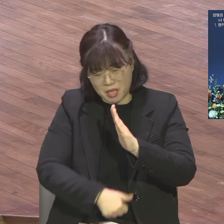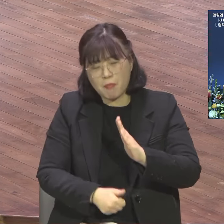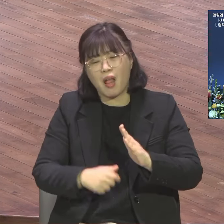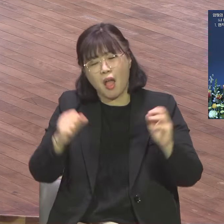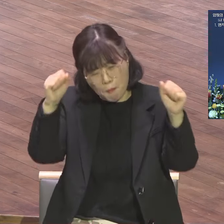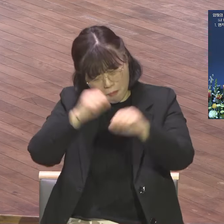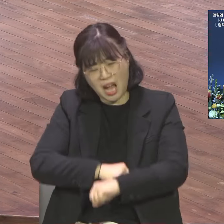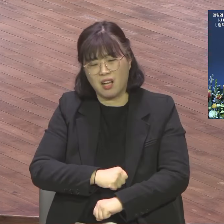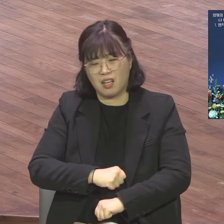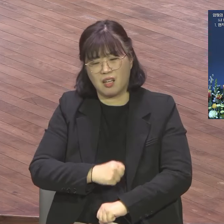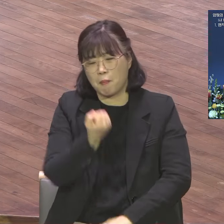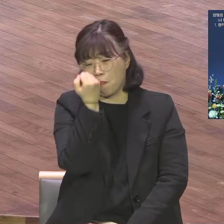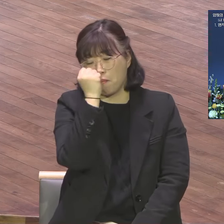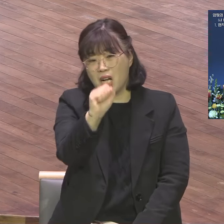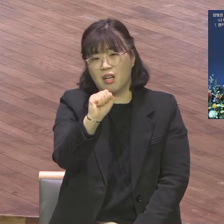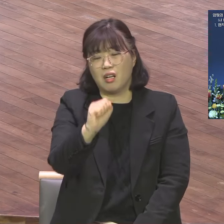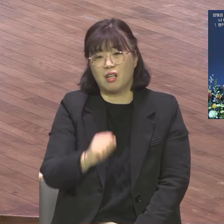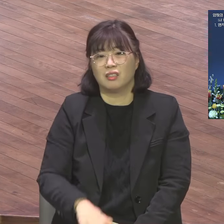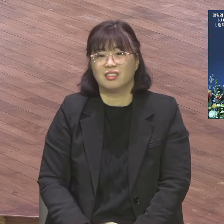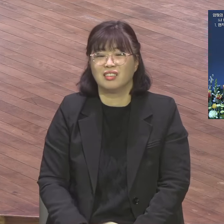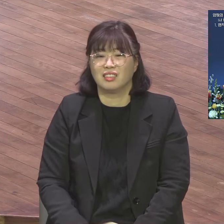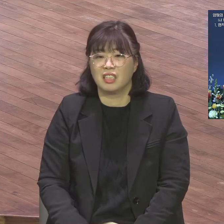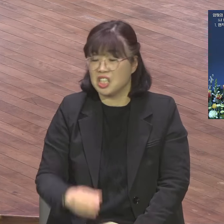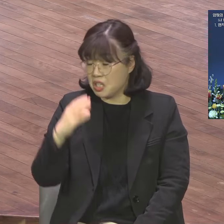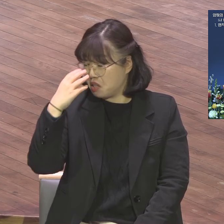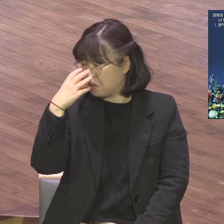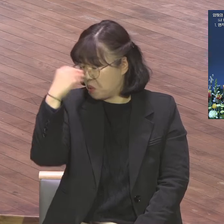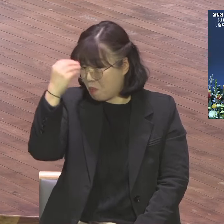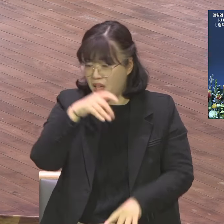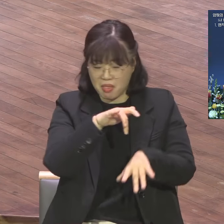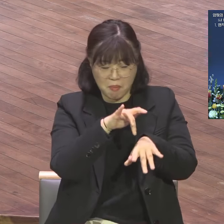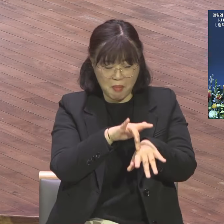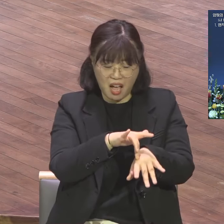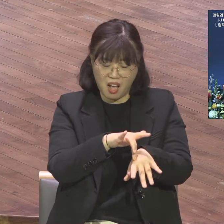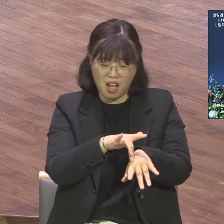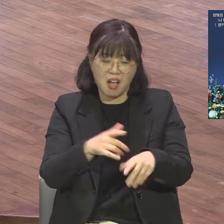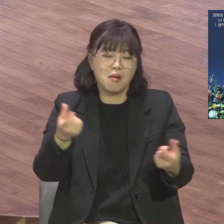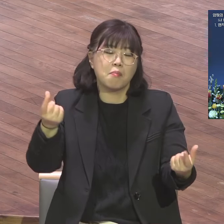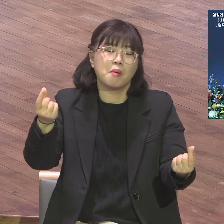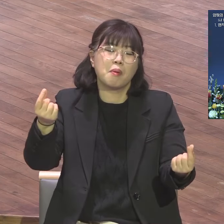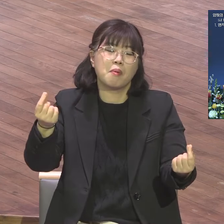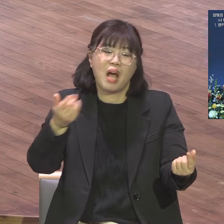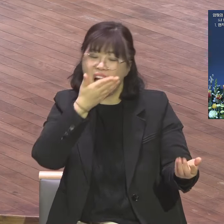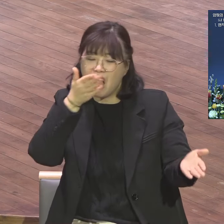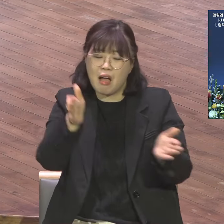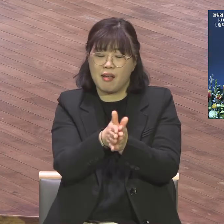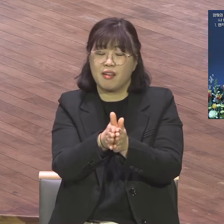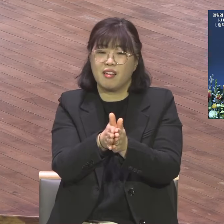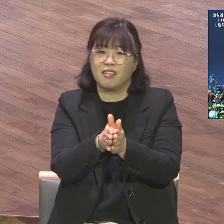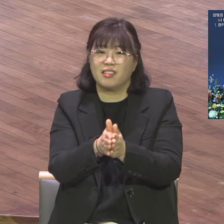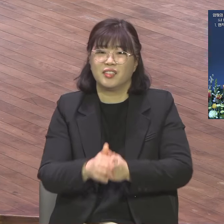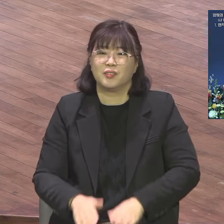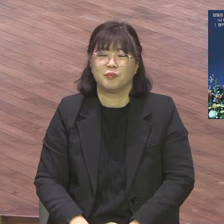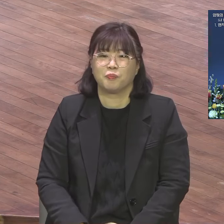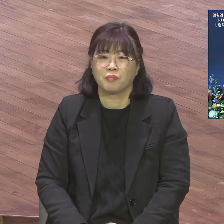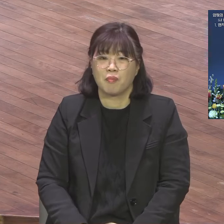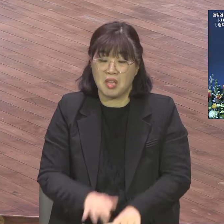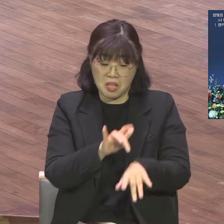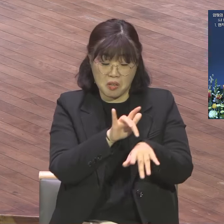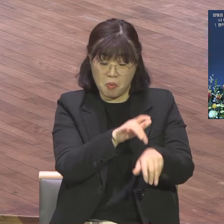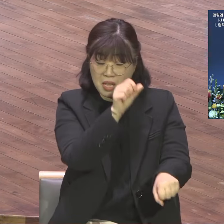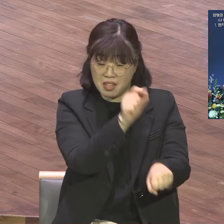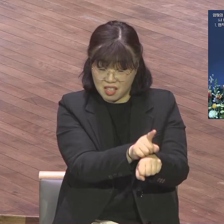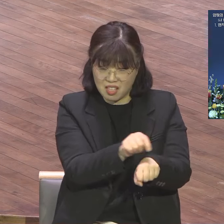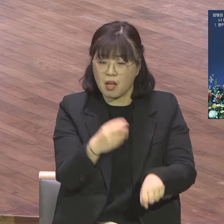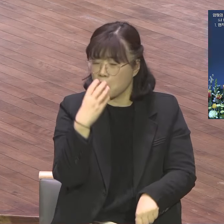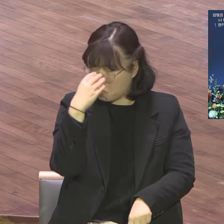사단 마귀의 특성이 있습니다. 마귀 짓을 합니다. 사단 마귀의 특성이 있다.